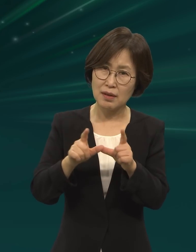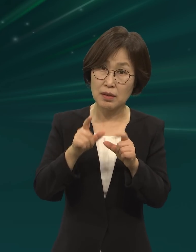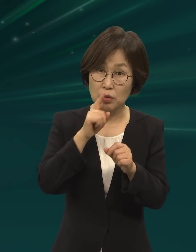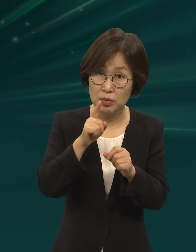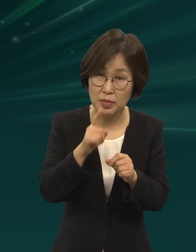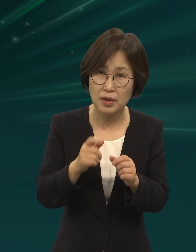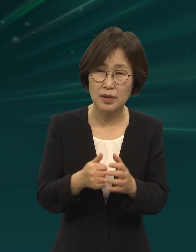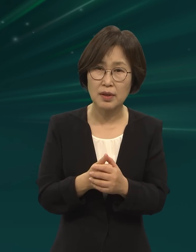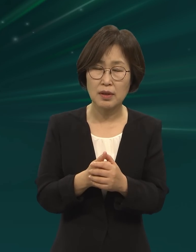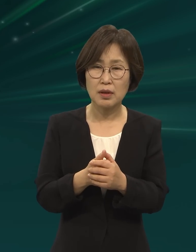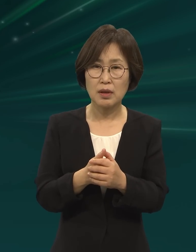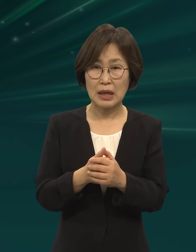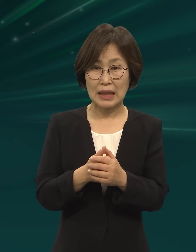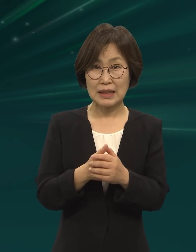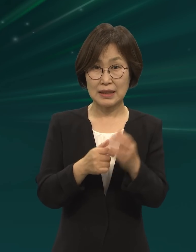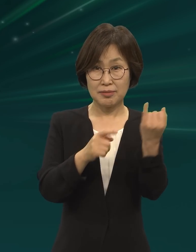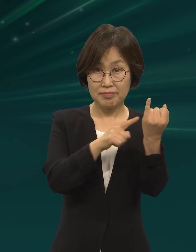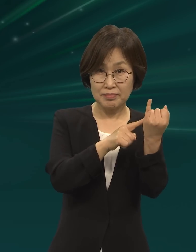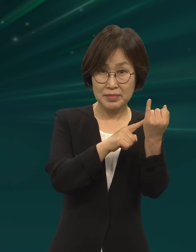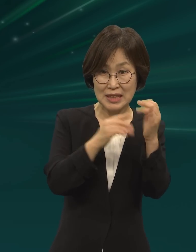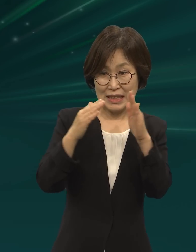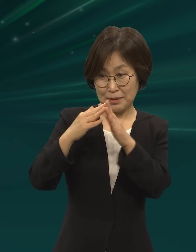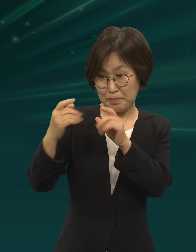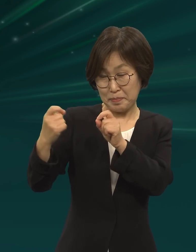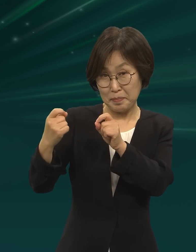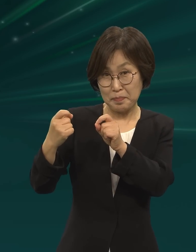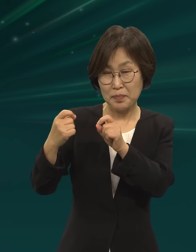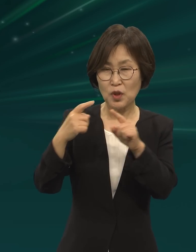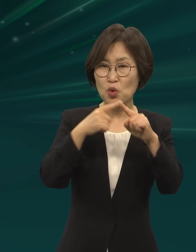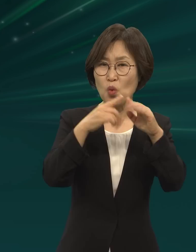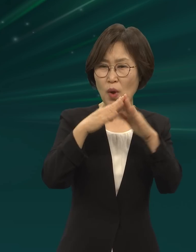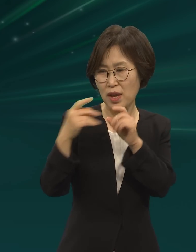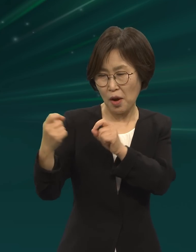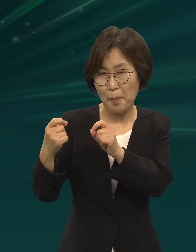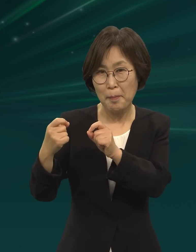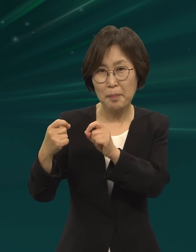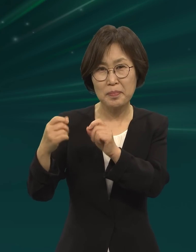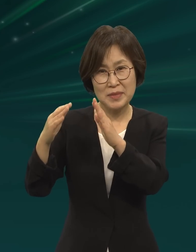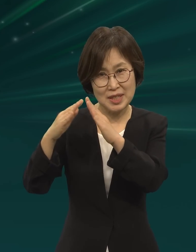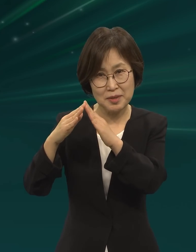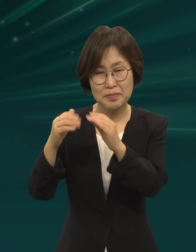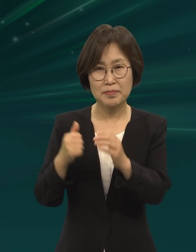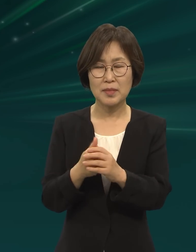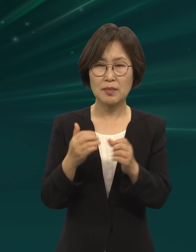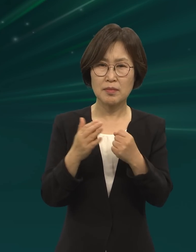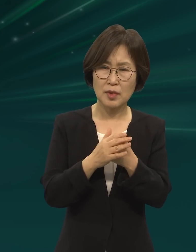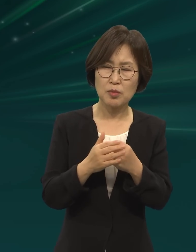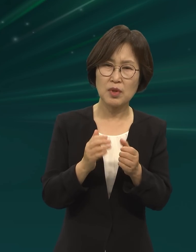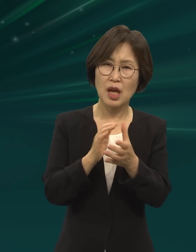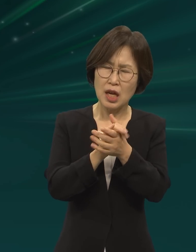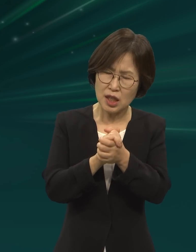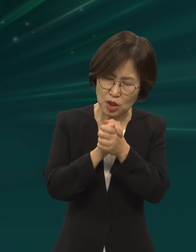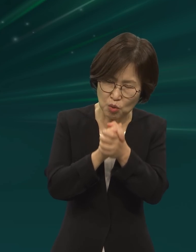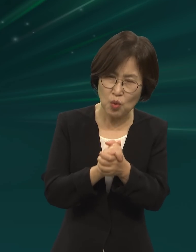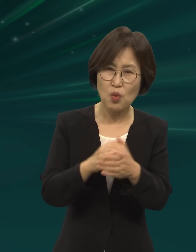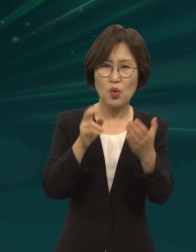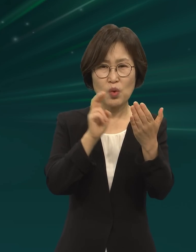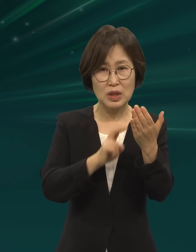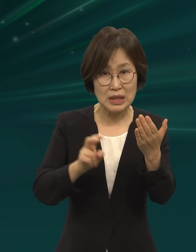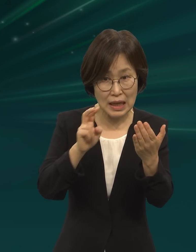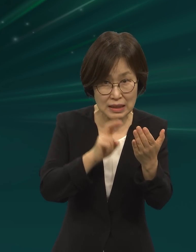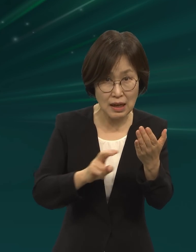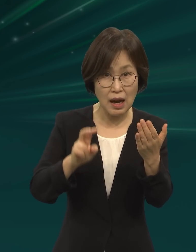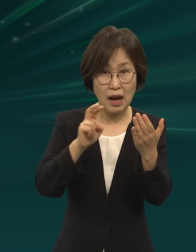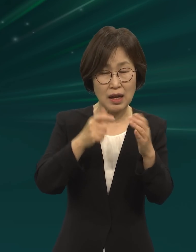이 자매님의 집이 우리 교회 옆에 건물에 있습니다. 그래서 우리에게 주일날 예배 드리거나 금요일날 철학 기도하거나 어떤 집회하거나 다